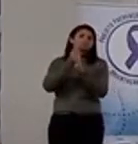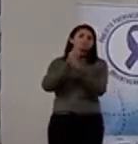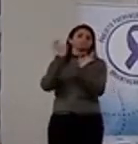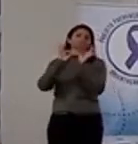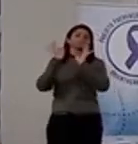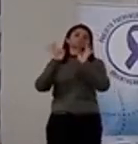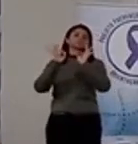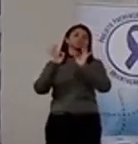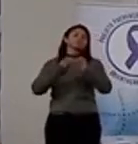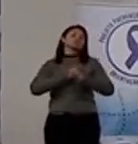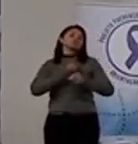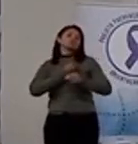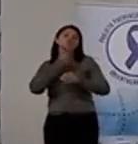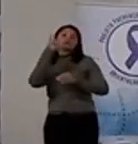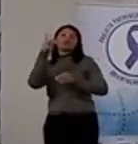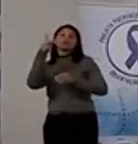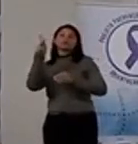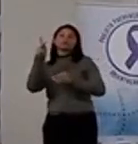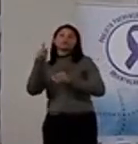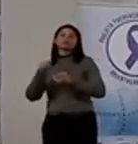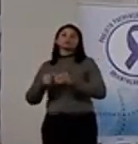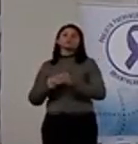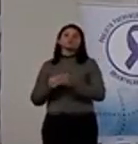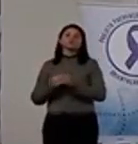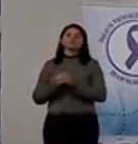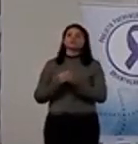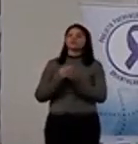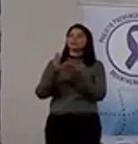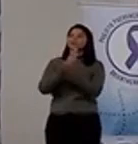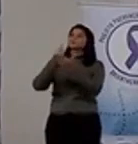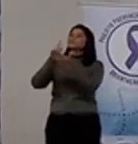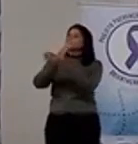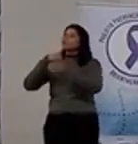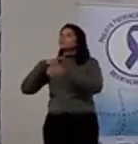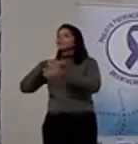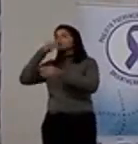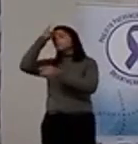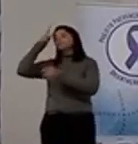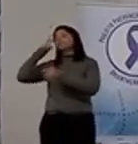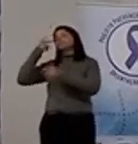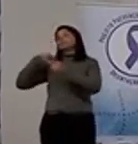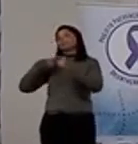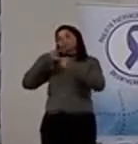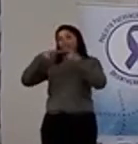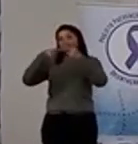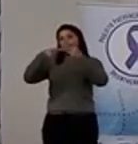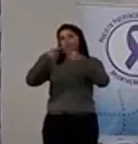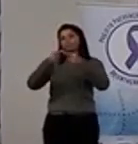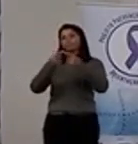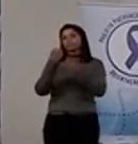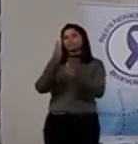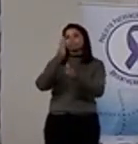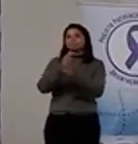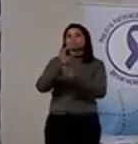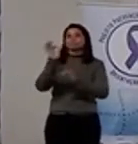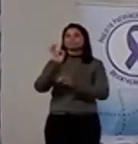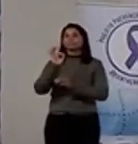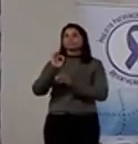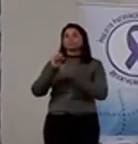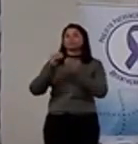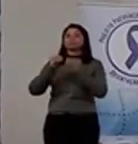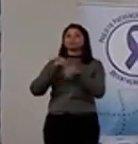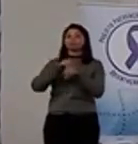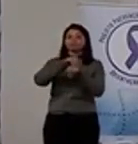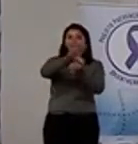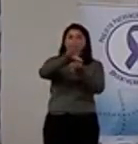manifestar. Então, às vezes a pessoa tem a mutação, não manifesta, mas ela pode o quê? Passar para outra